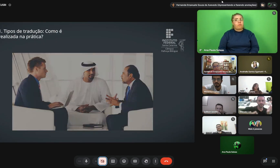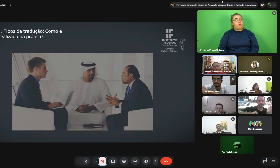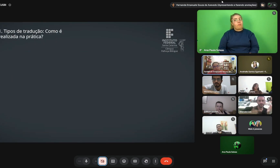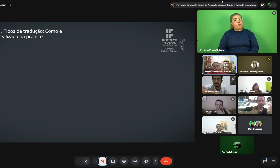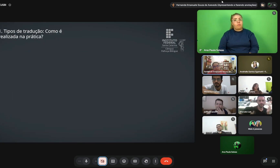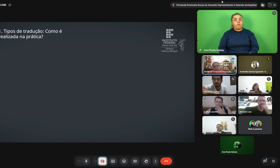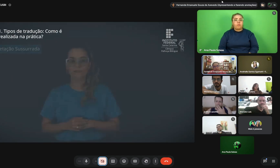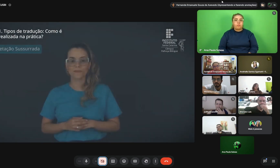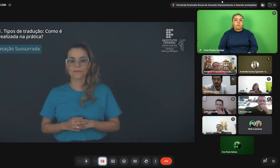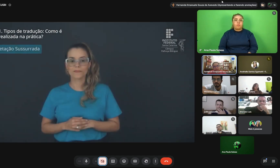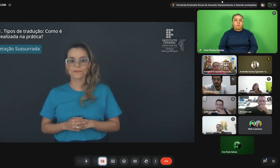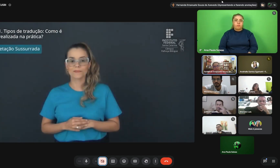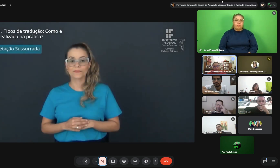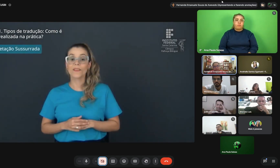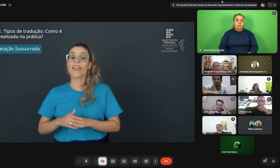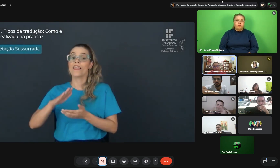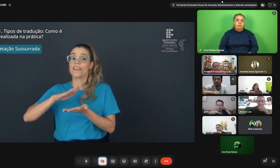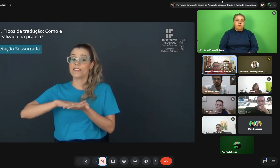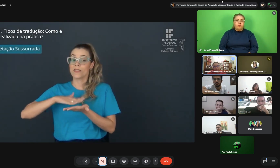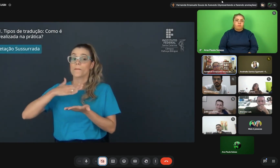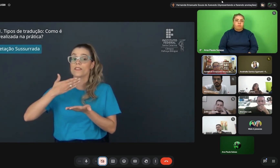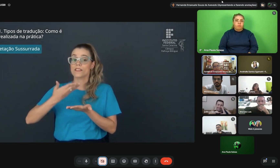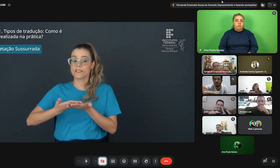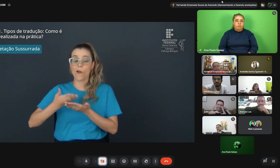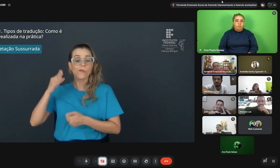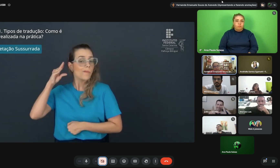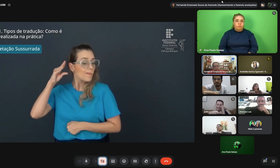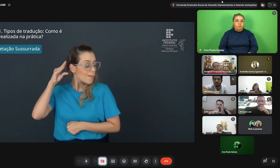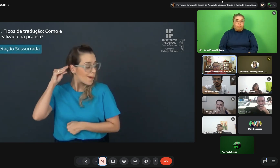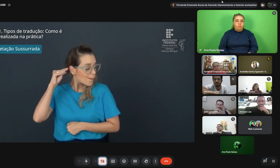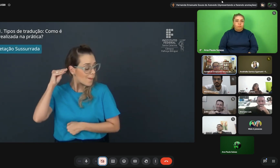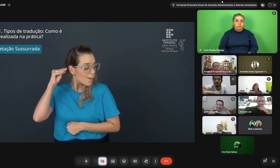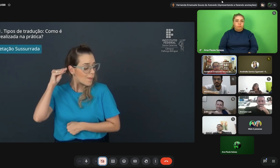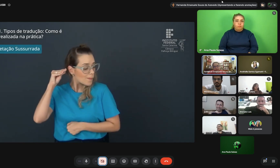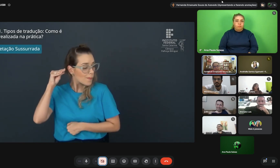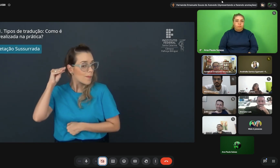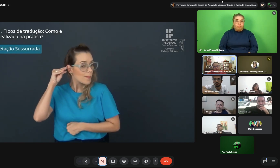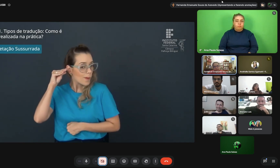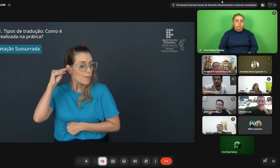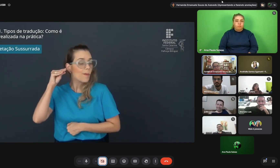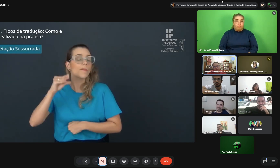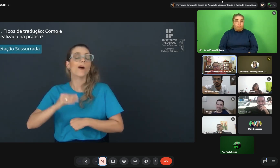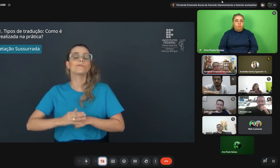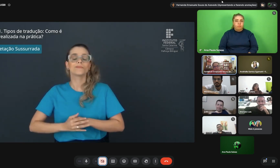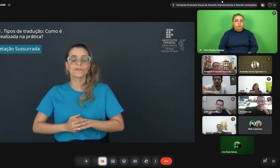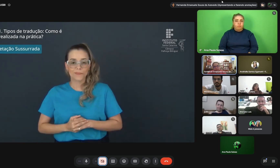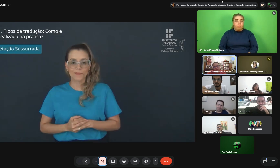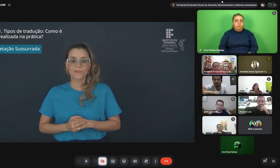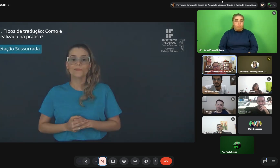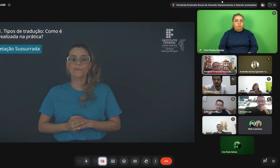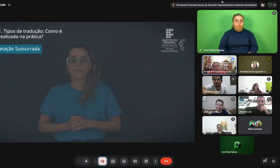Em reuniões acontece. E aí nós temos a interpretação sussurrada.